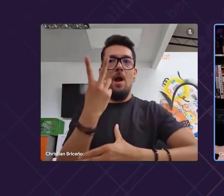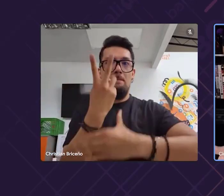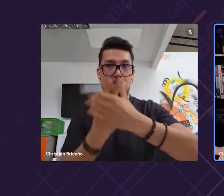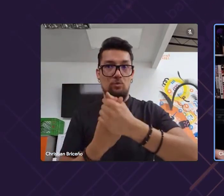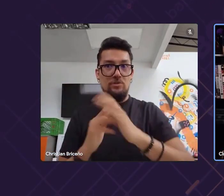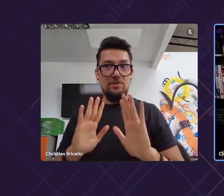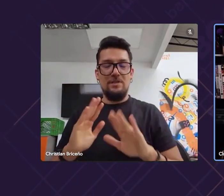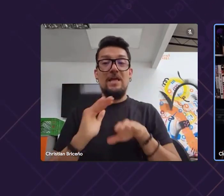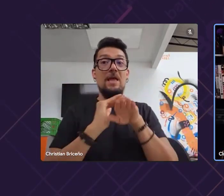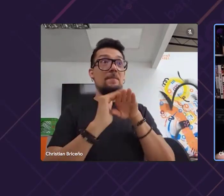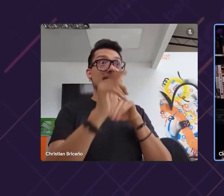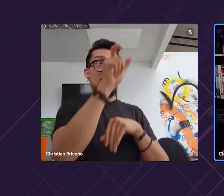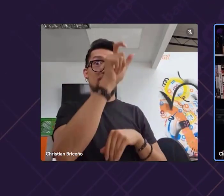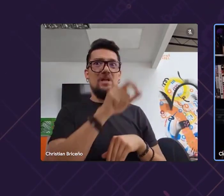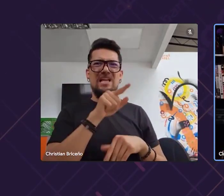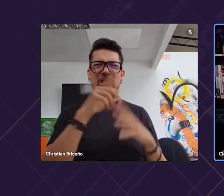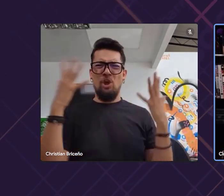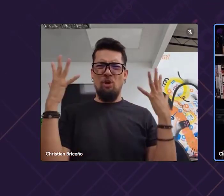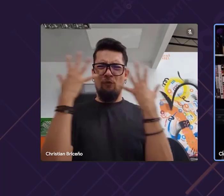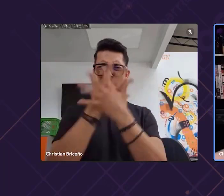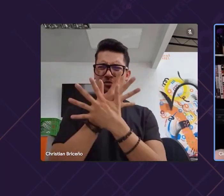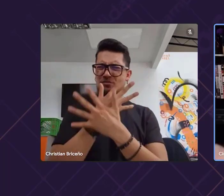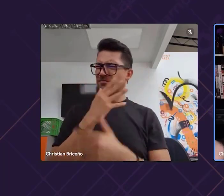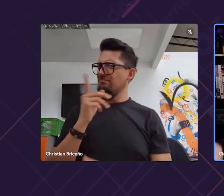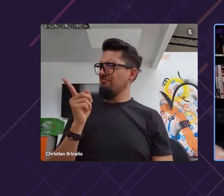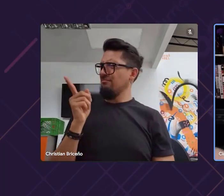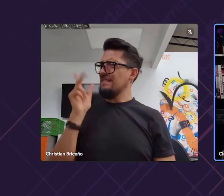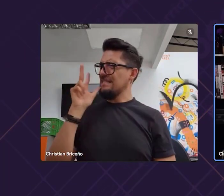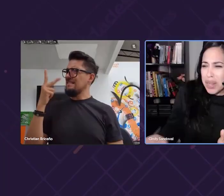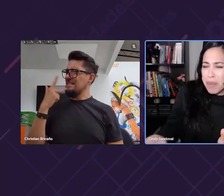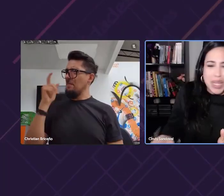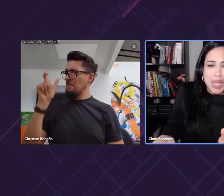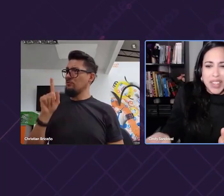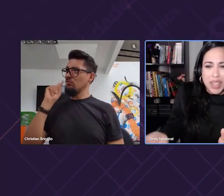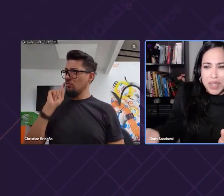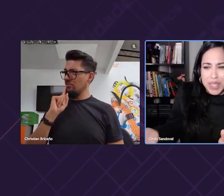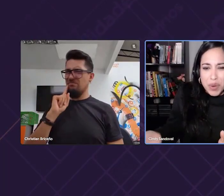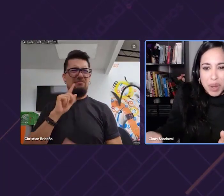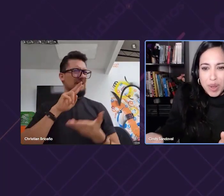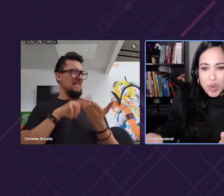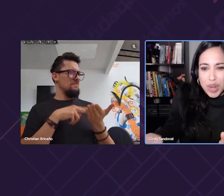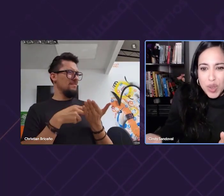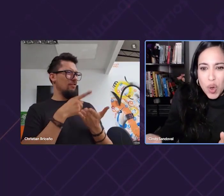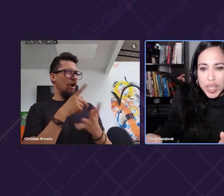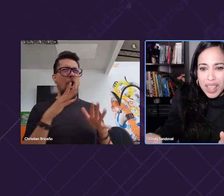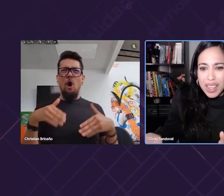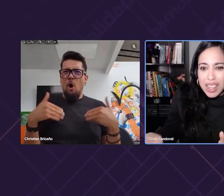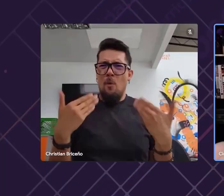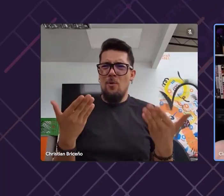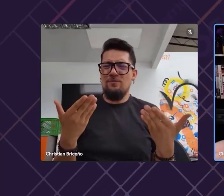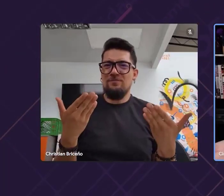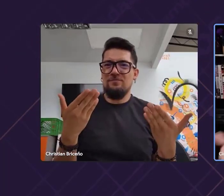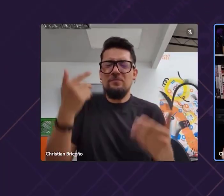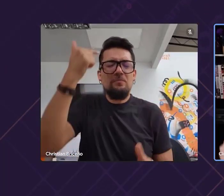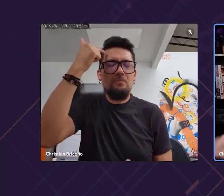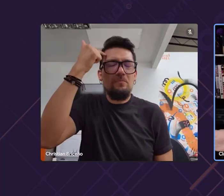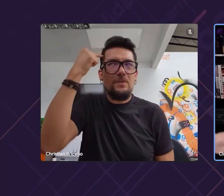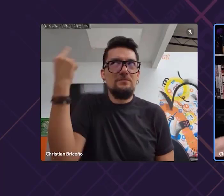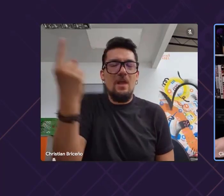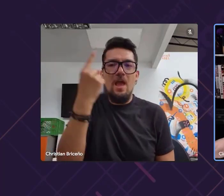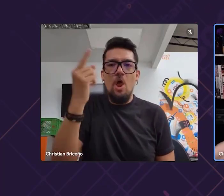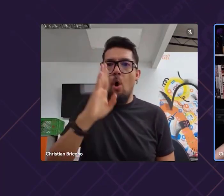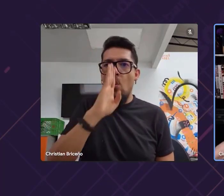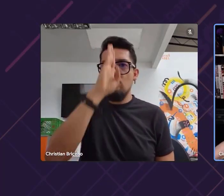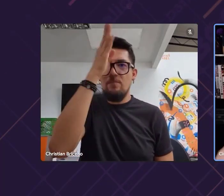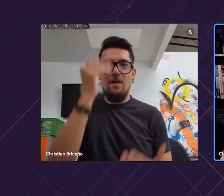todo eso, porque también tenemos invitados y los invitados a veces dicen, realmente me va a entrevistar una persona sorda. Digamos que el